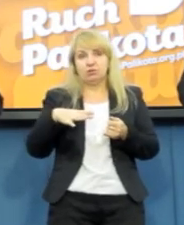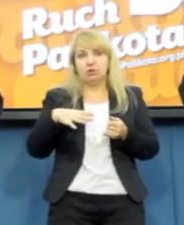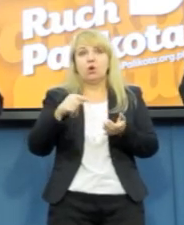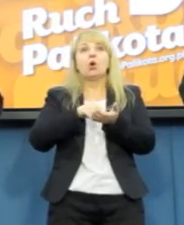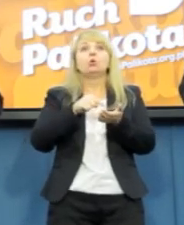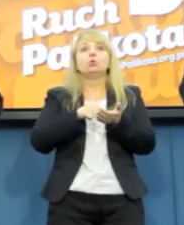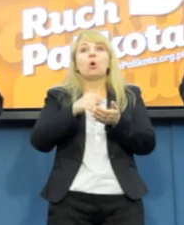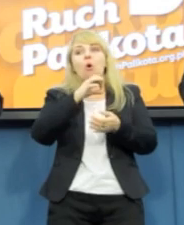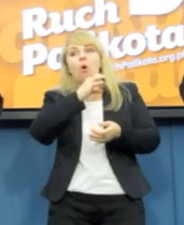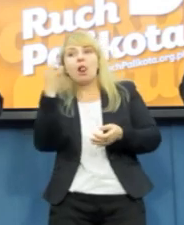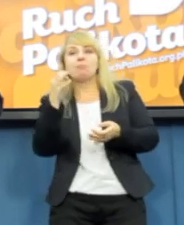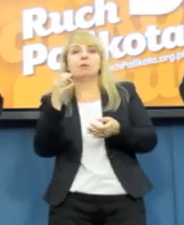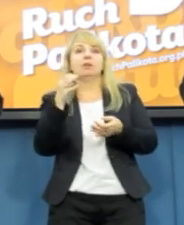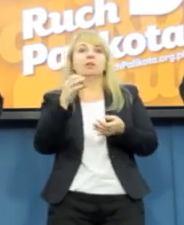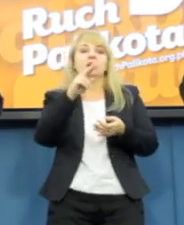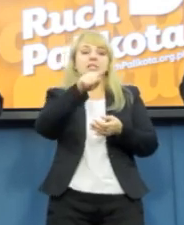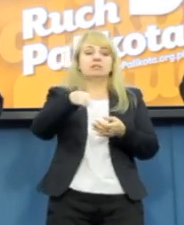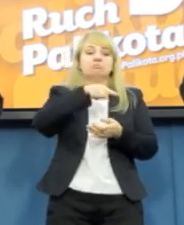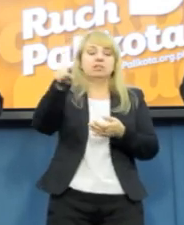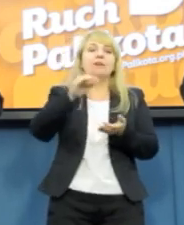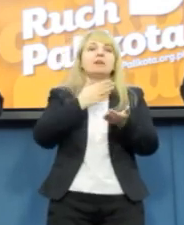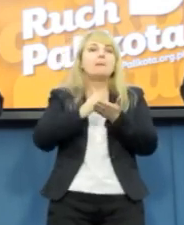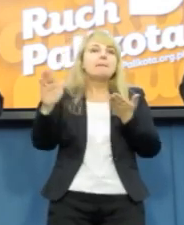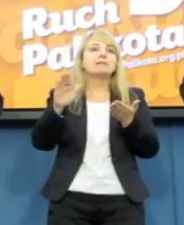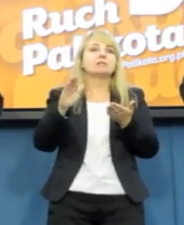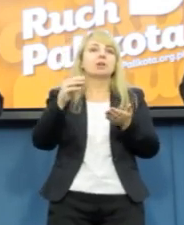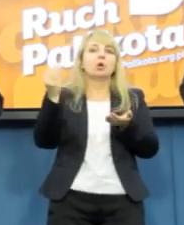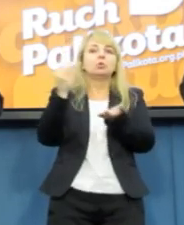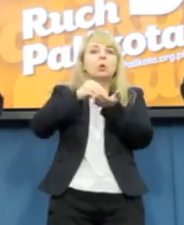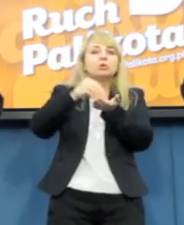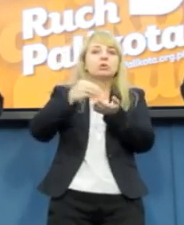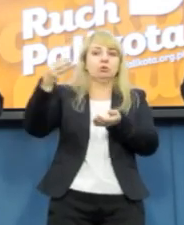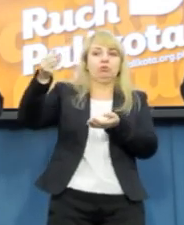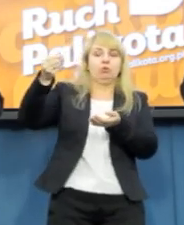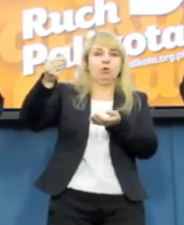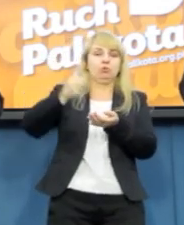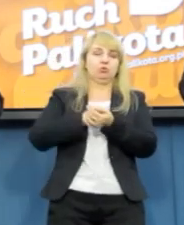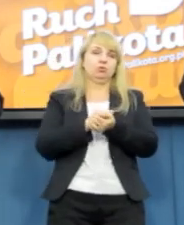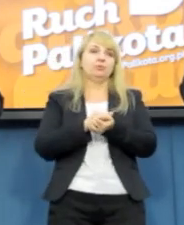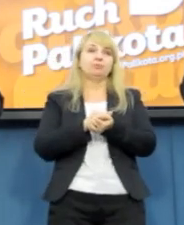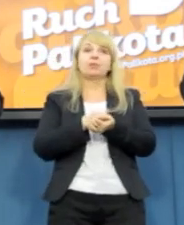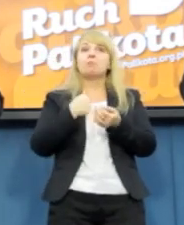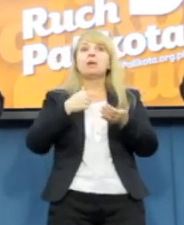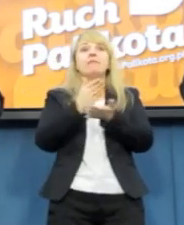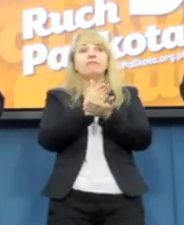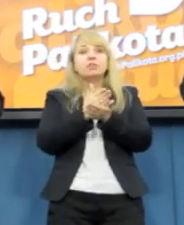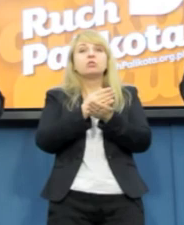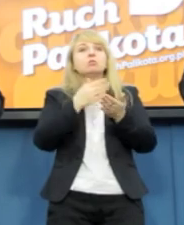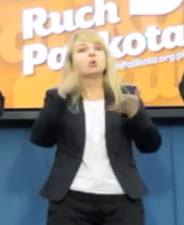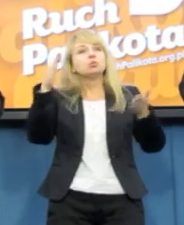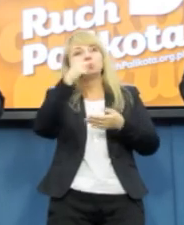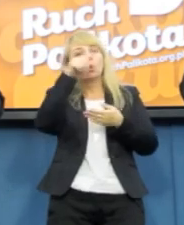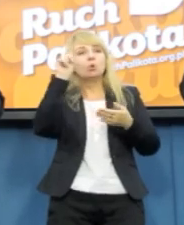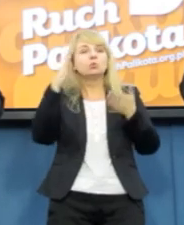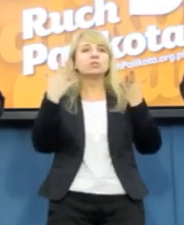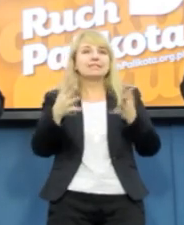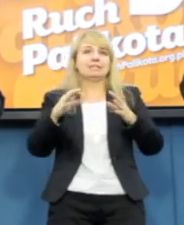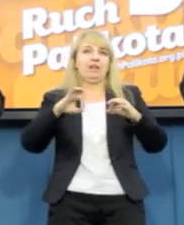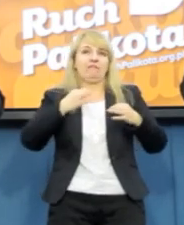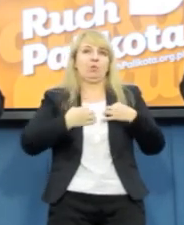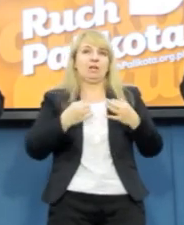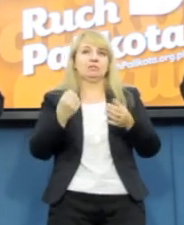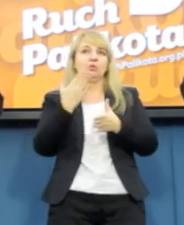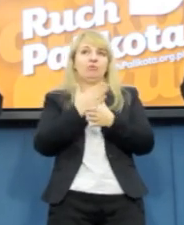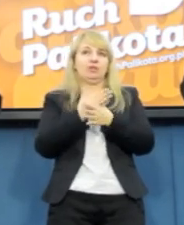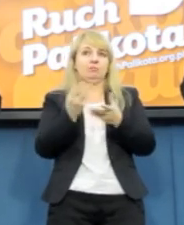ten projekt pozwoli wielu Polakom zrealizować swoje marzenie i założyć uprawniony własny biznes. Wierzymy też, że dla Polski to okaże się czymś